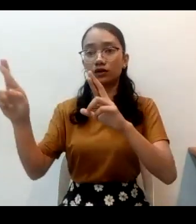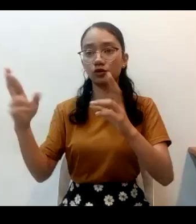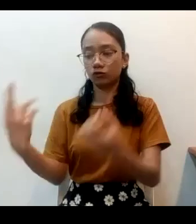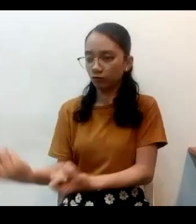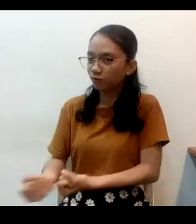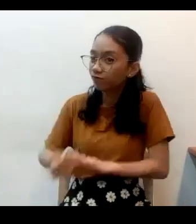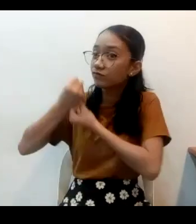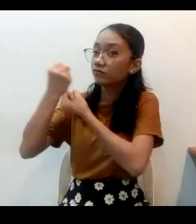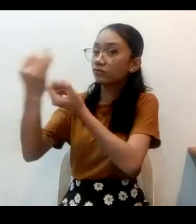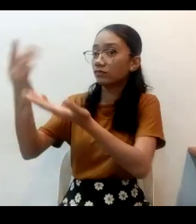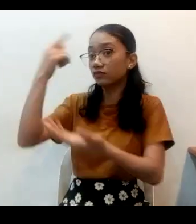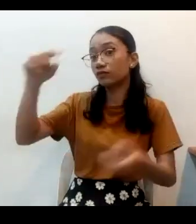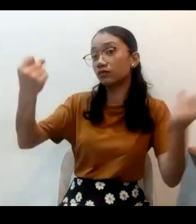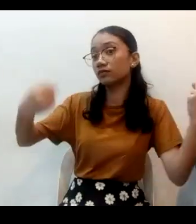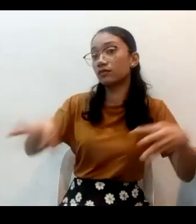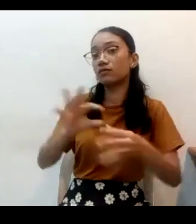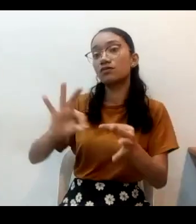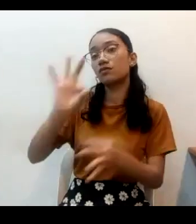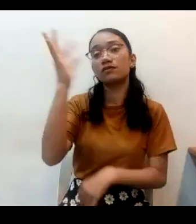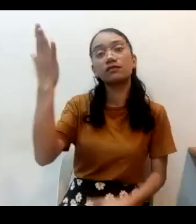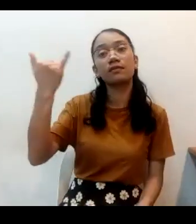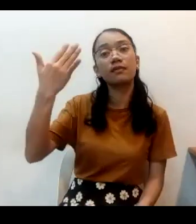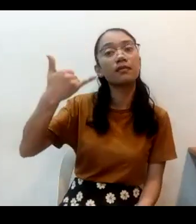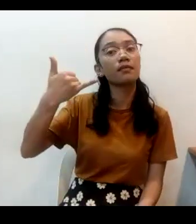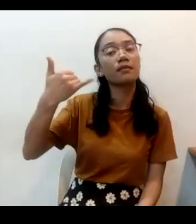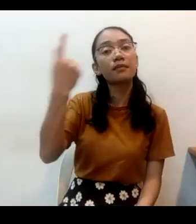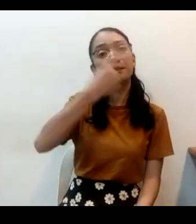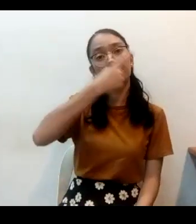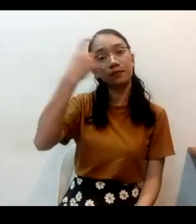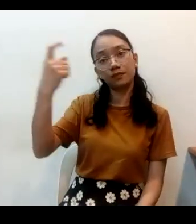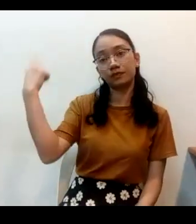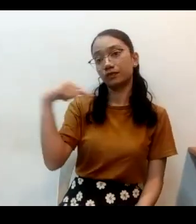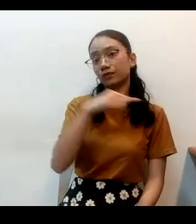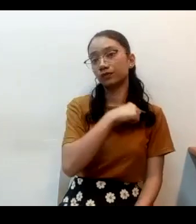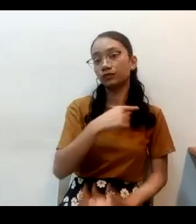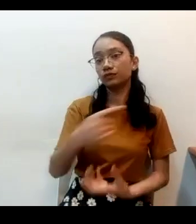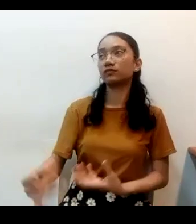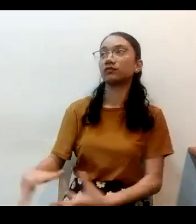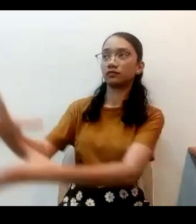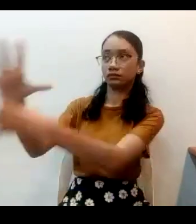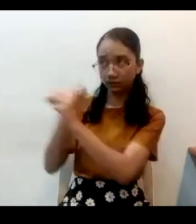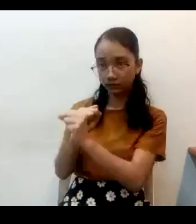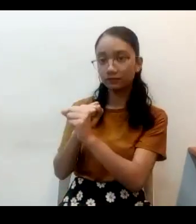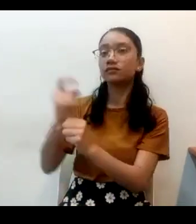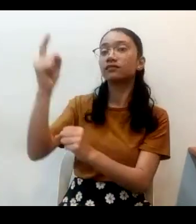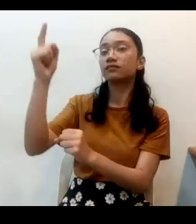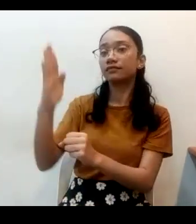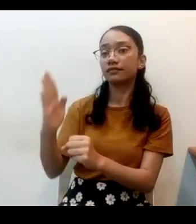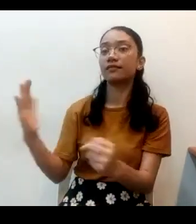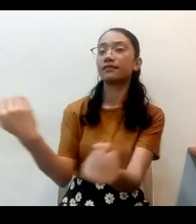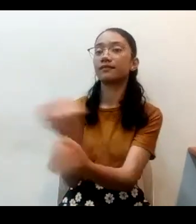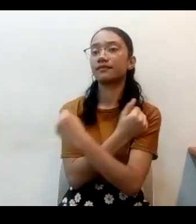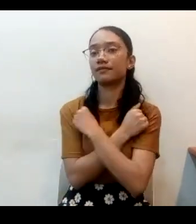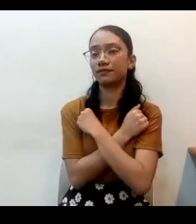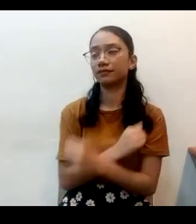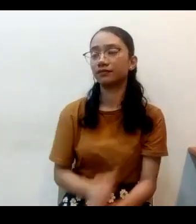tayo handang magsakripisyo para sa mga ligaw na kaluluwa? Because we receive the love from God. Dahil po natanggap po natin yung pag-ibig ng Diyos mula po yung